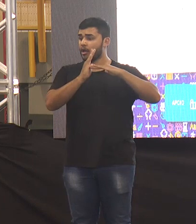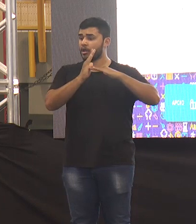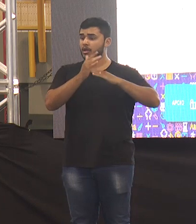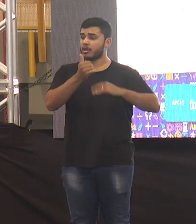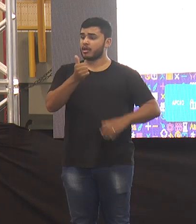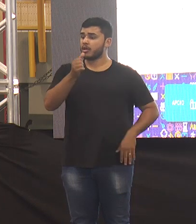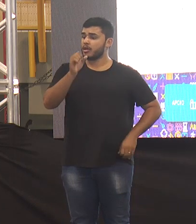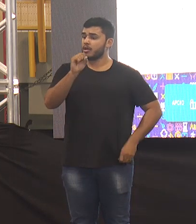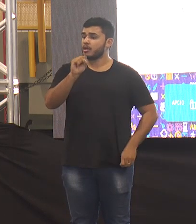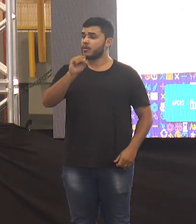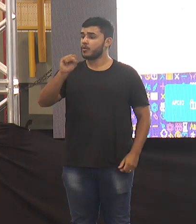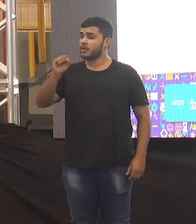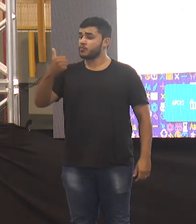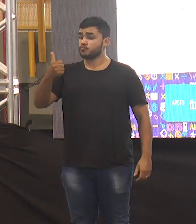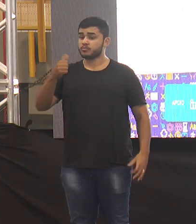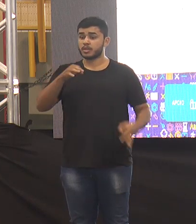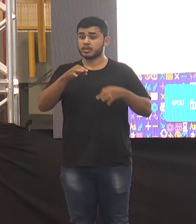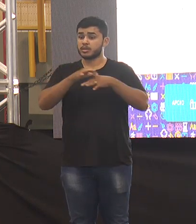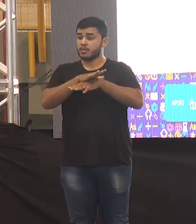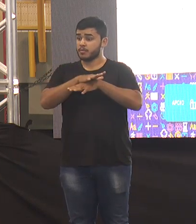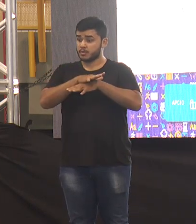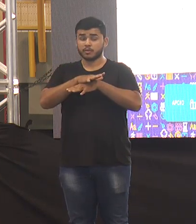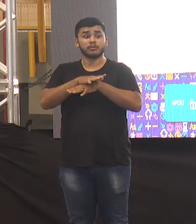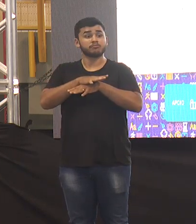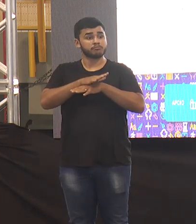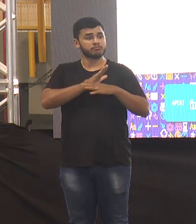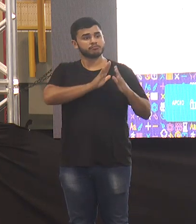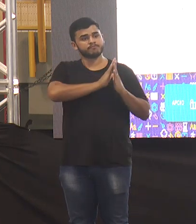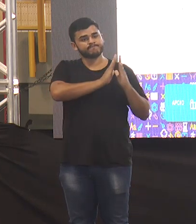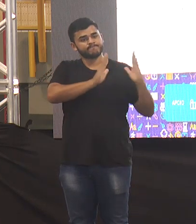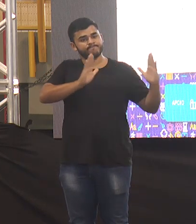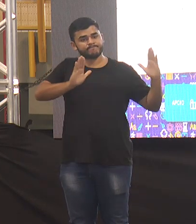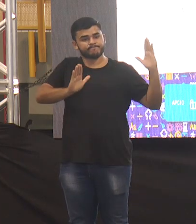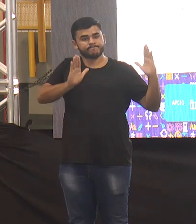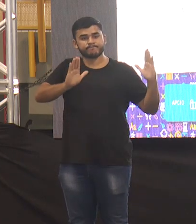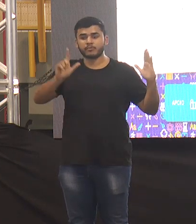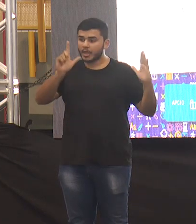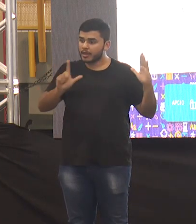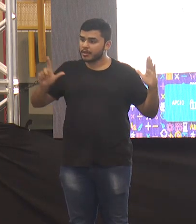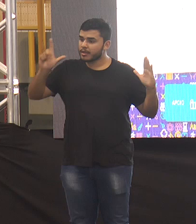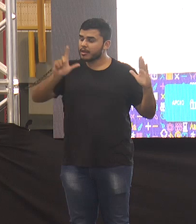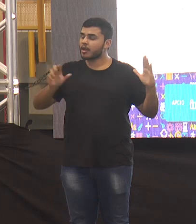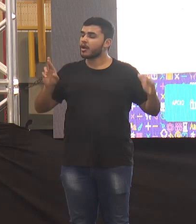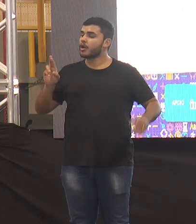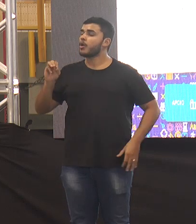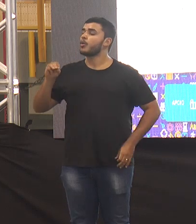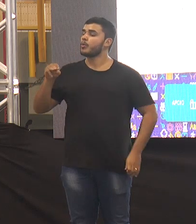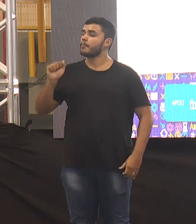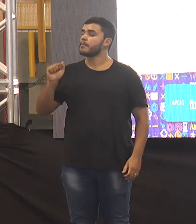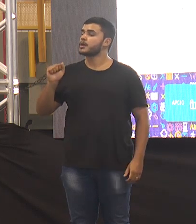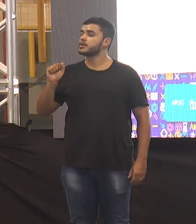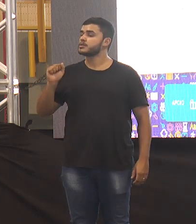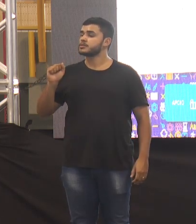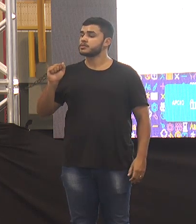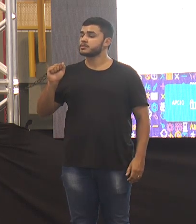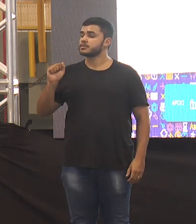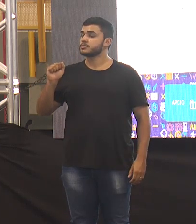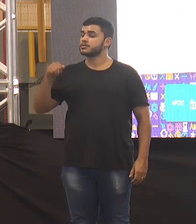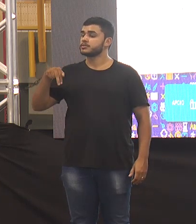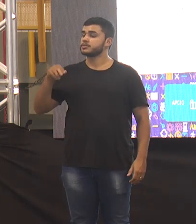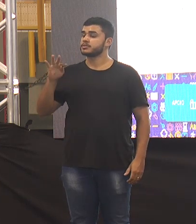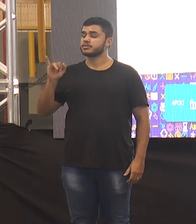em 1881. Essas são as marcas oficiais da escola